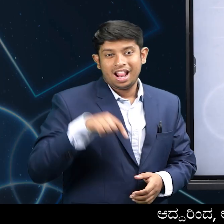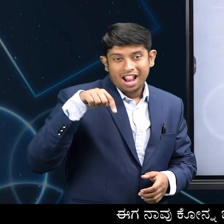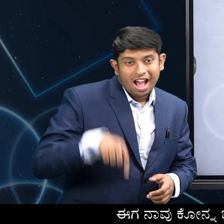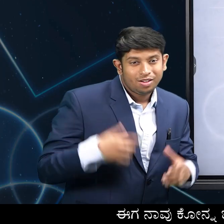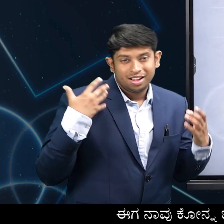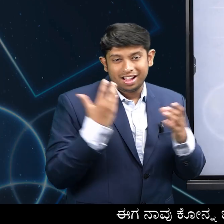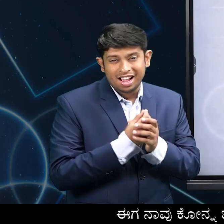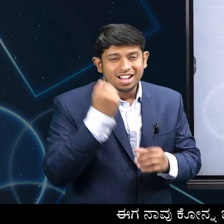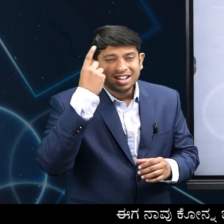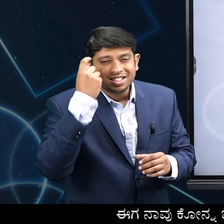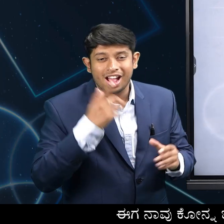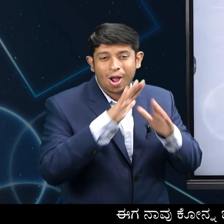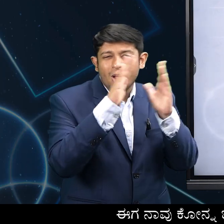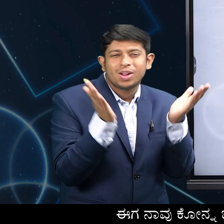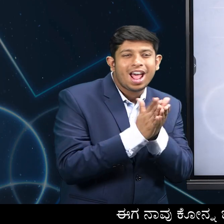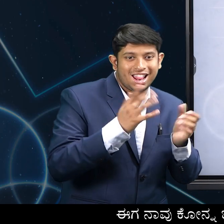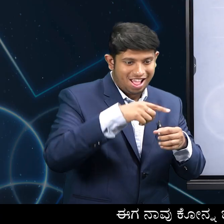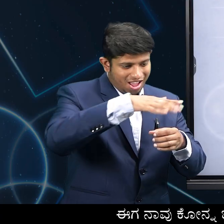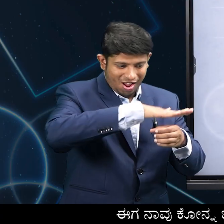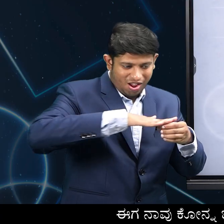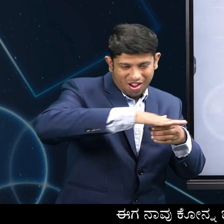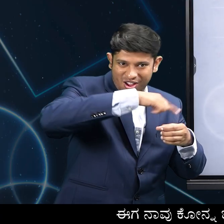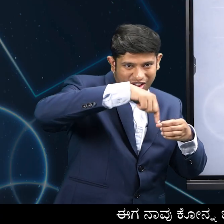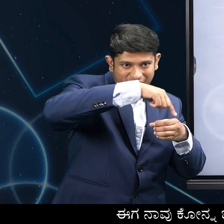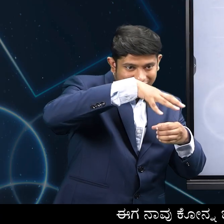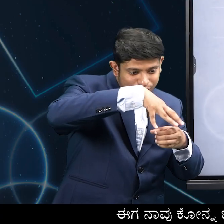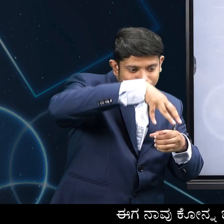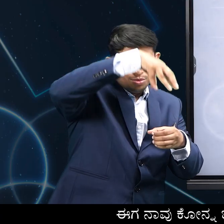ಈಗ ನಾವು ಕೋನ್ನ ಒಟ್ಟು ಮೇಲ್ಮೈ ವಿಸ್ತೀರ್ಣವನ್ನ ಅರ್ಥ ಮಾಡ್ಕೊಳ್ತೇವೆ.